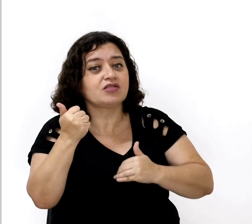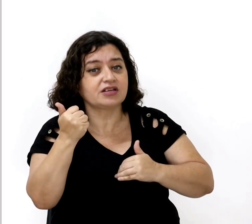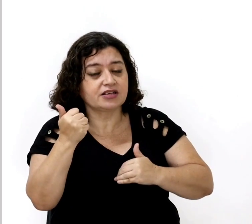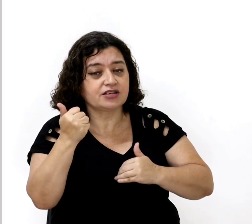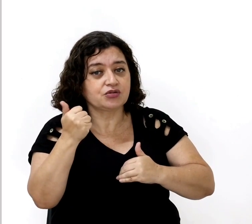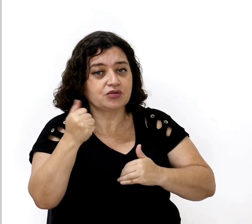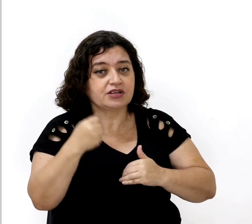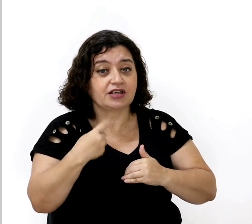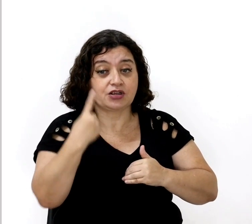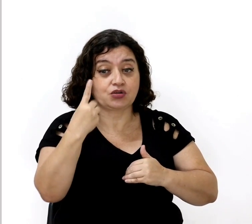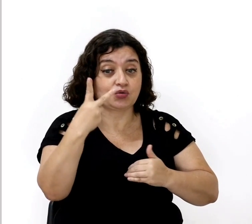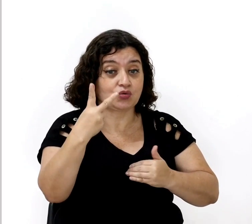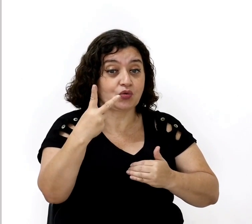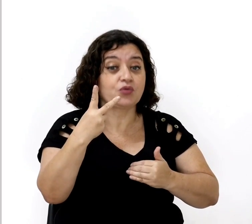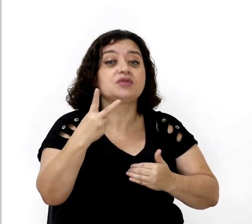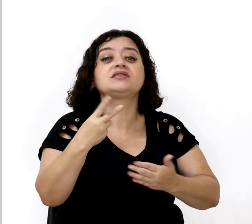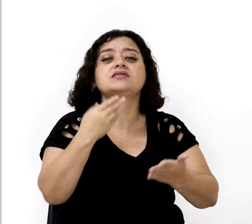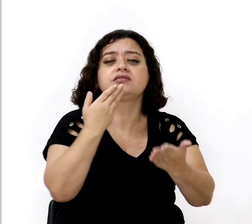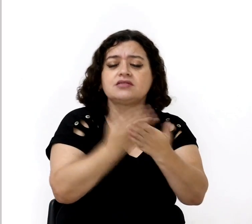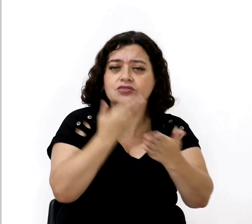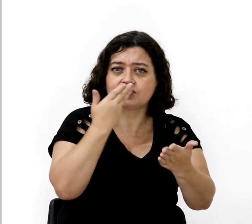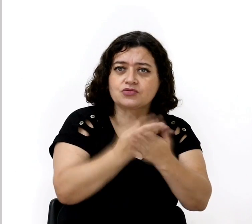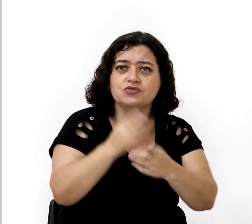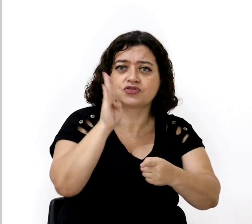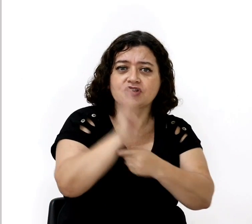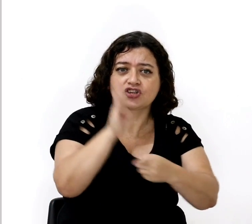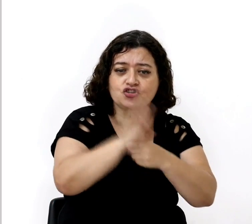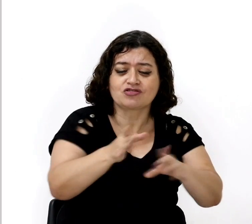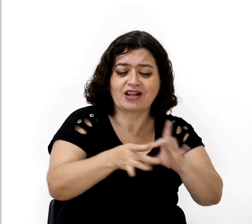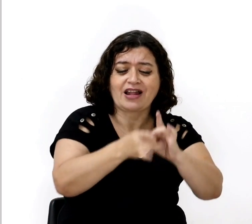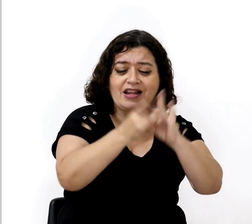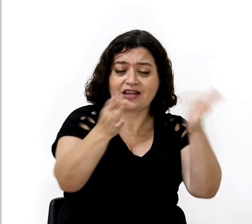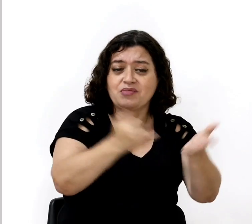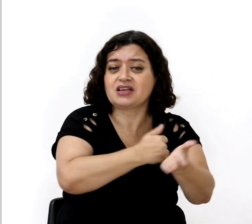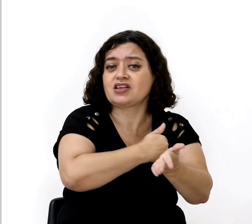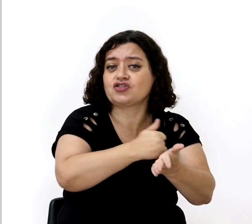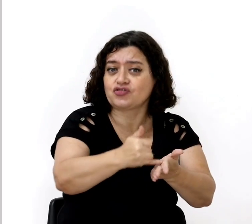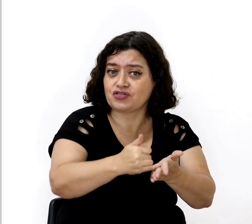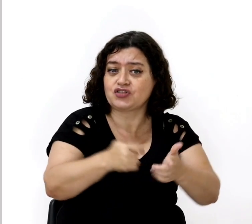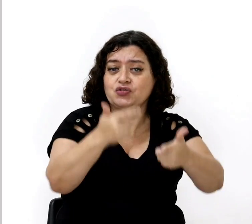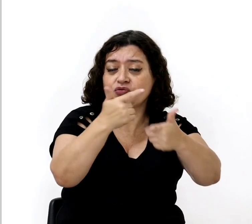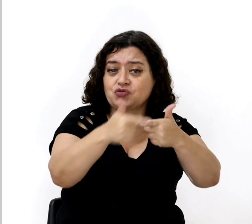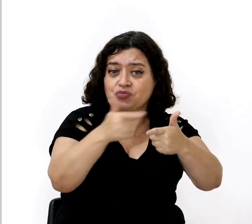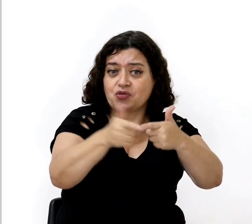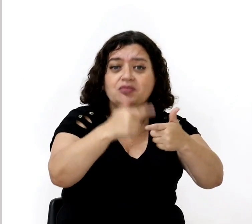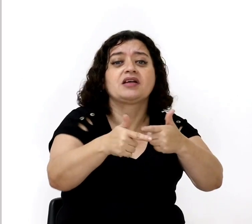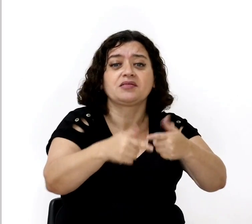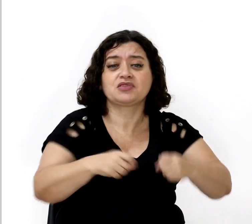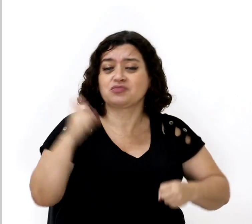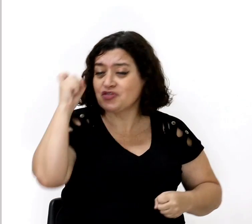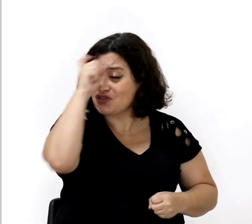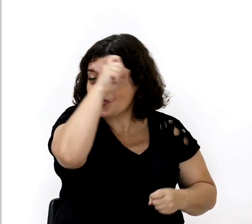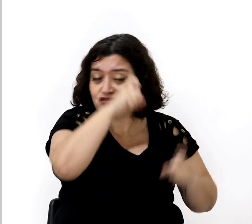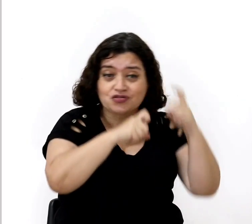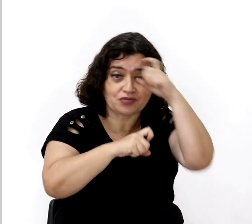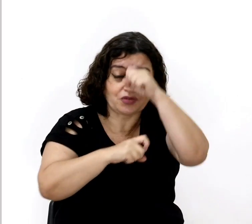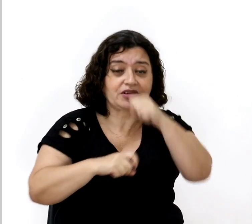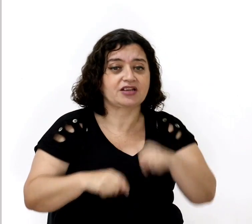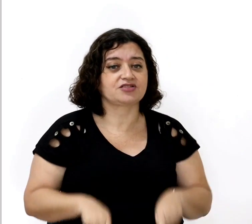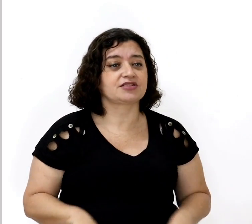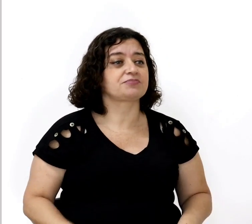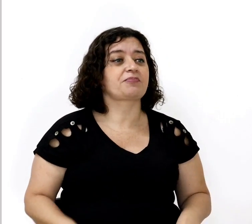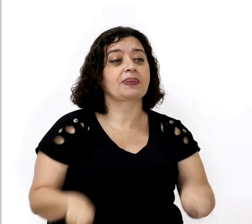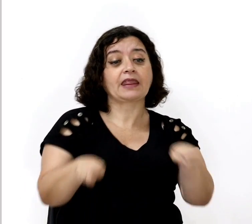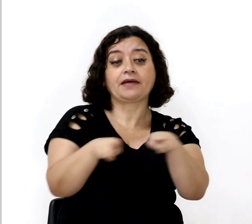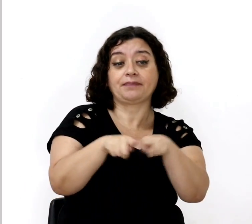e isso ajuda a pessoa a libertar de um vício, lidar com alguns problemas, alguns dilemas. Cursos